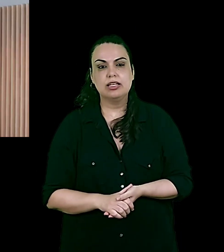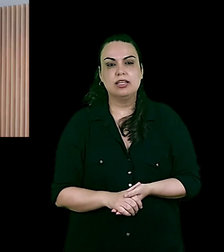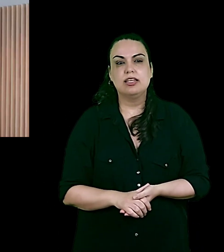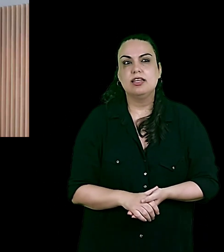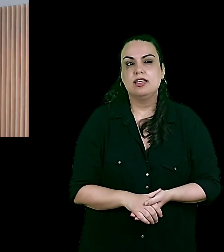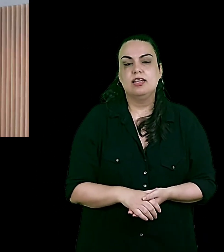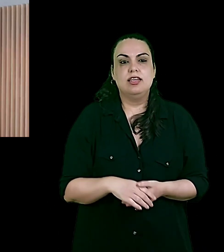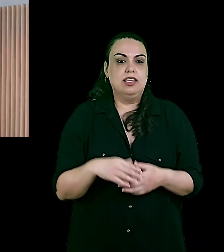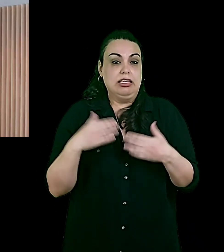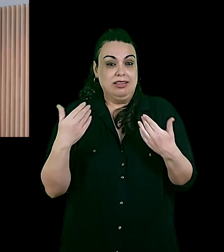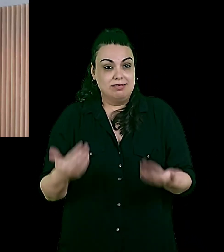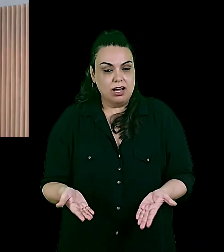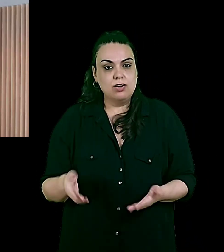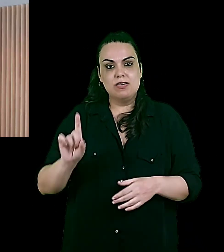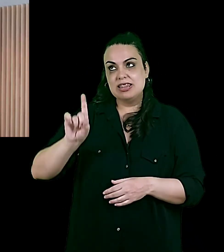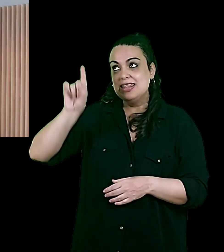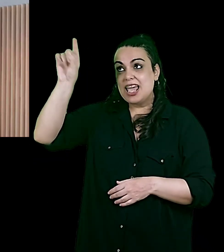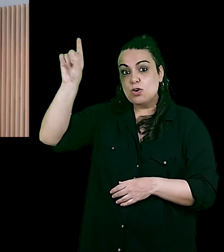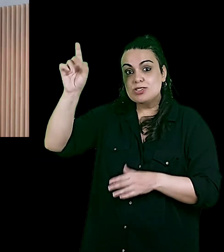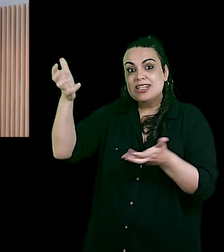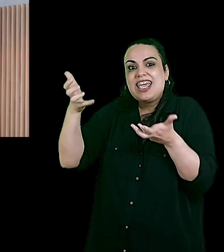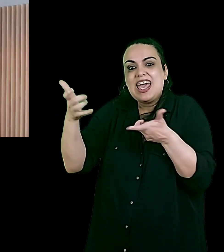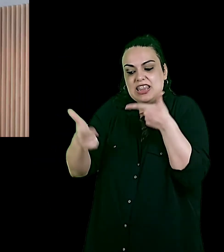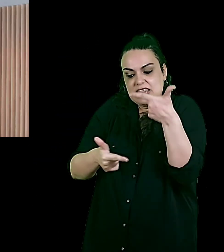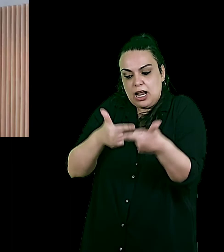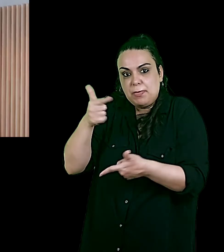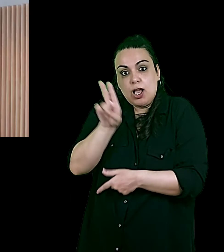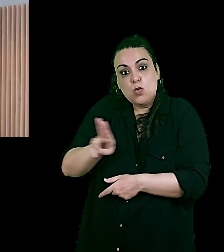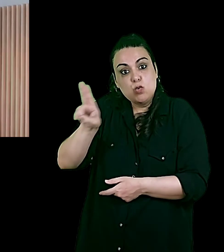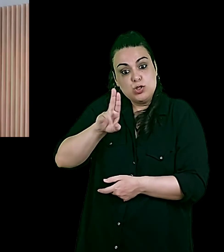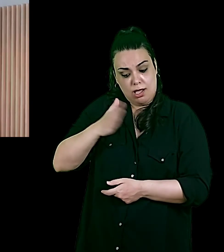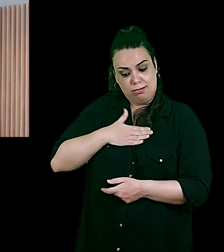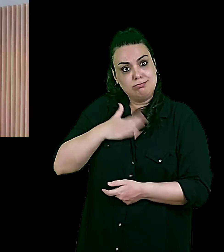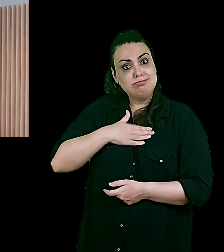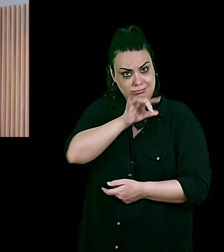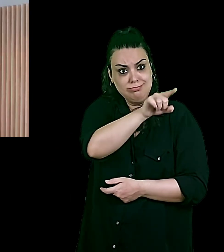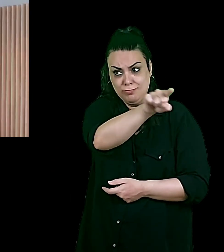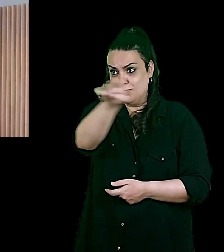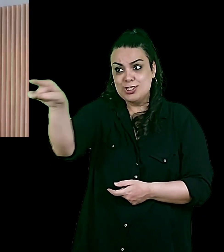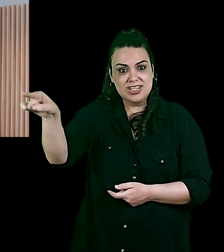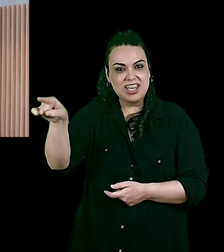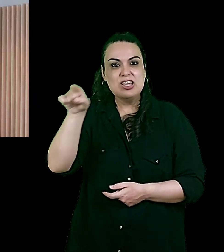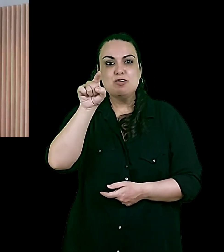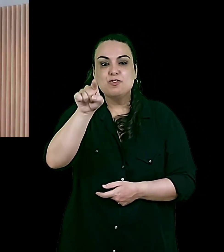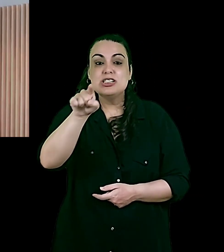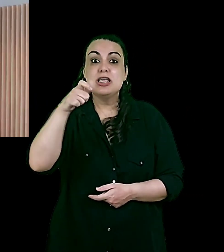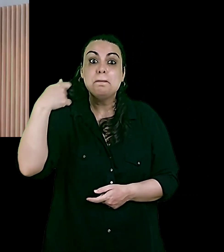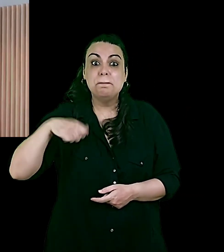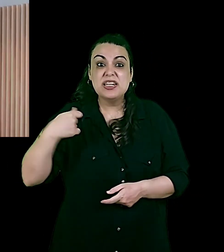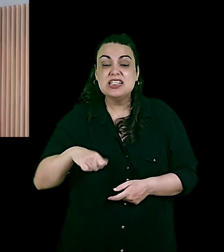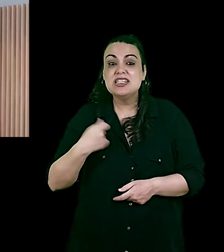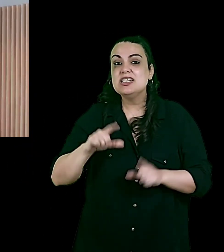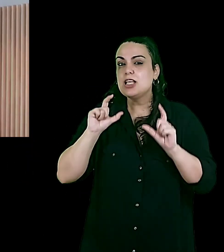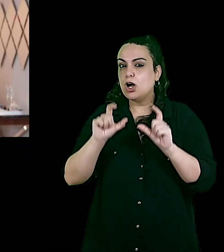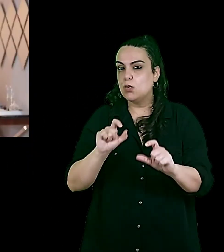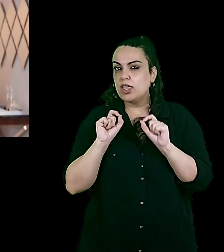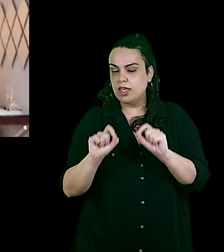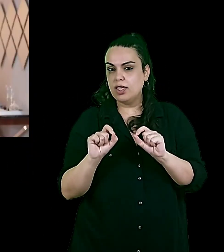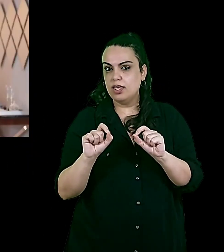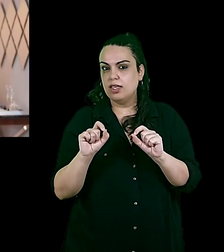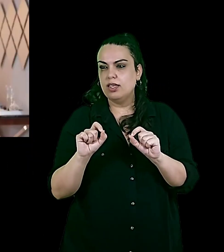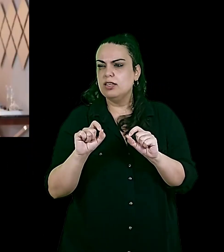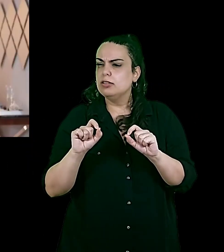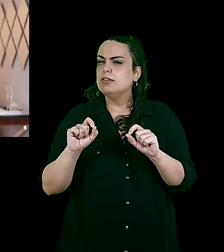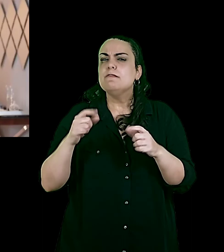Quando a matéria-prima para Deus trabalhar é você, então você precisa estar inserido naquilo que você quer oferecer para Deus.